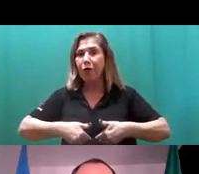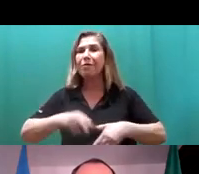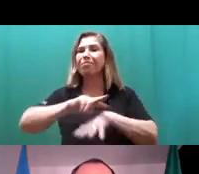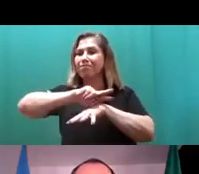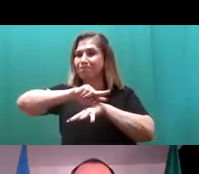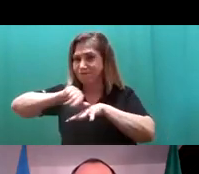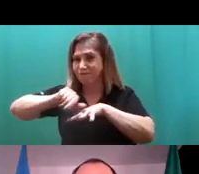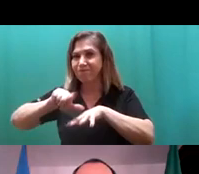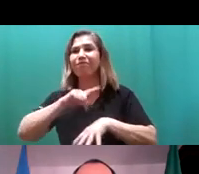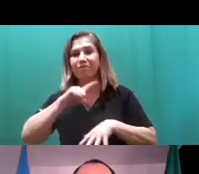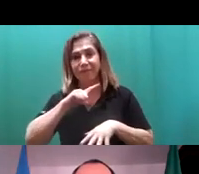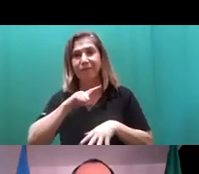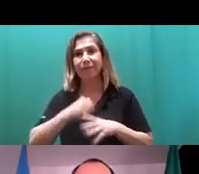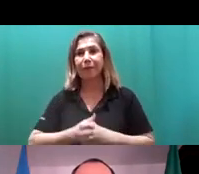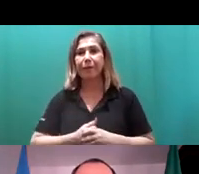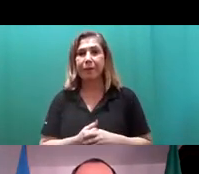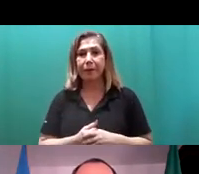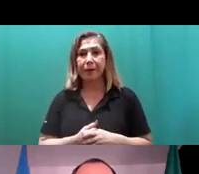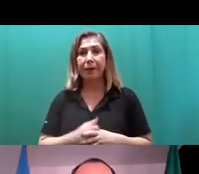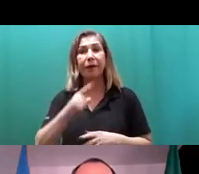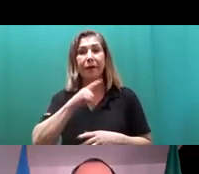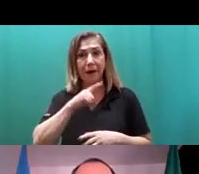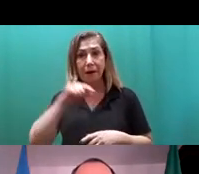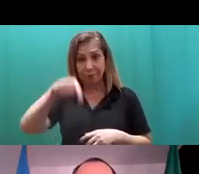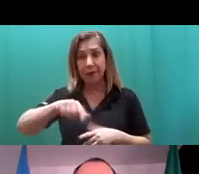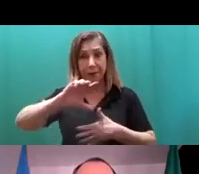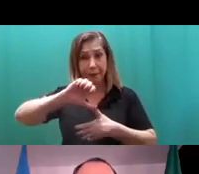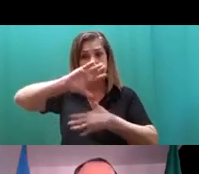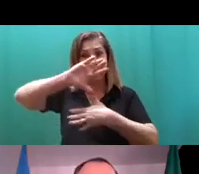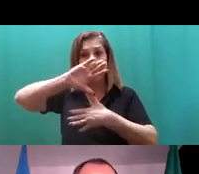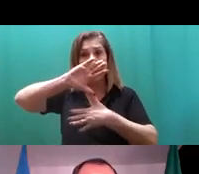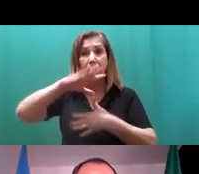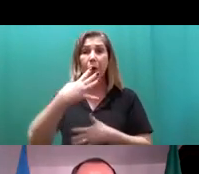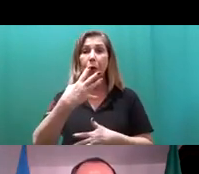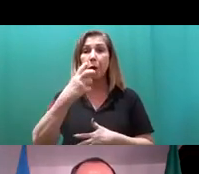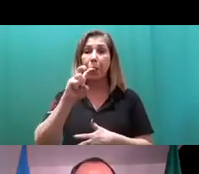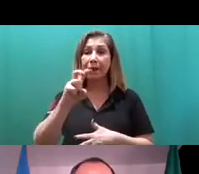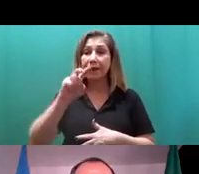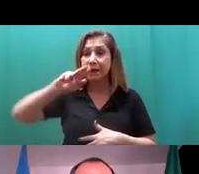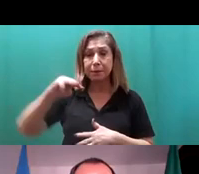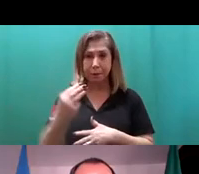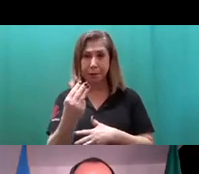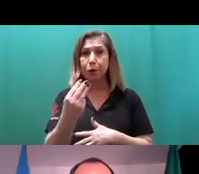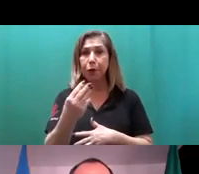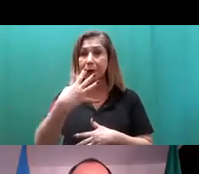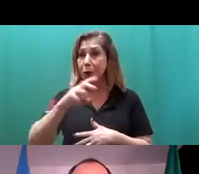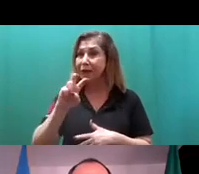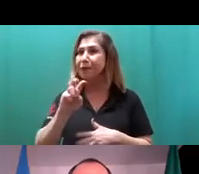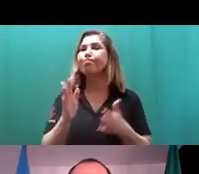E temos em Latinoamérica 45 milhões mais de